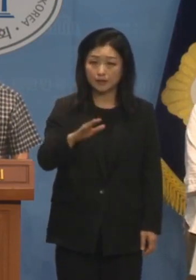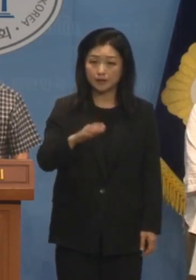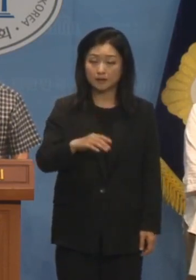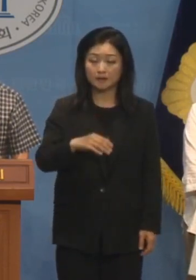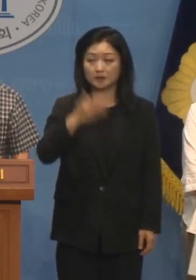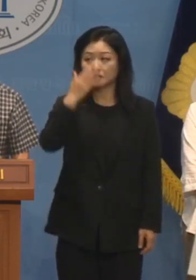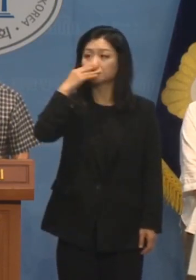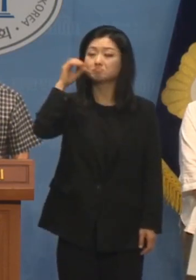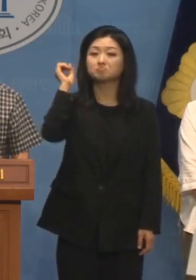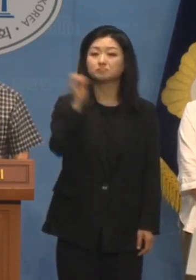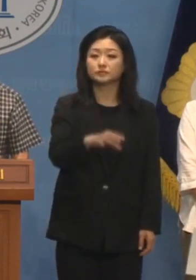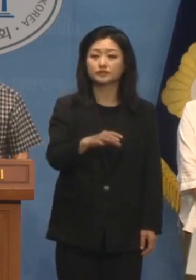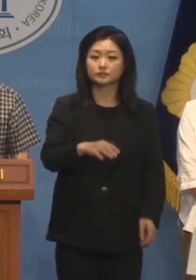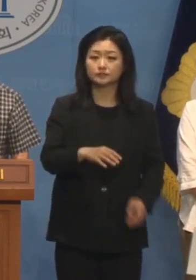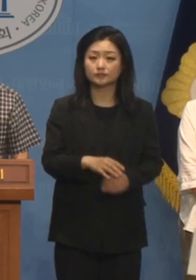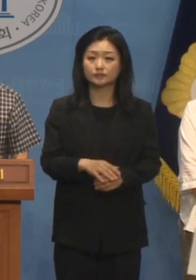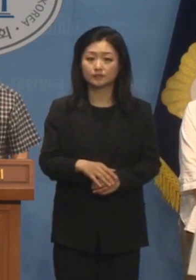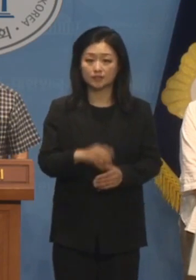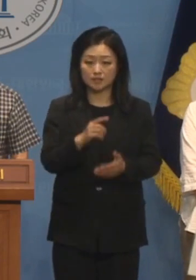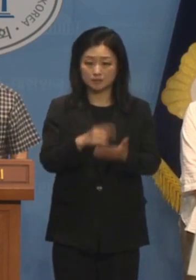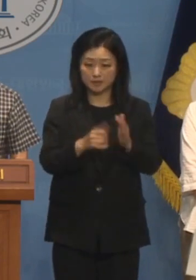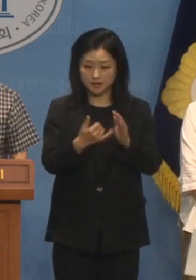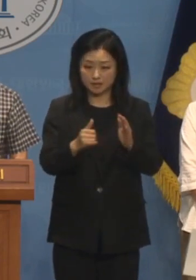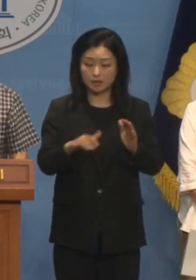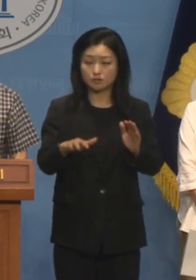깜짝하지 아니하고 유족들을